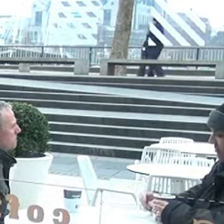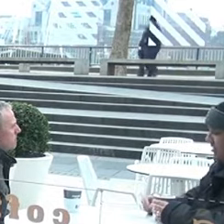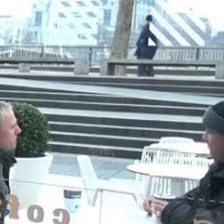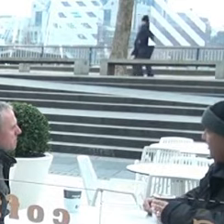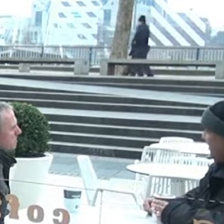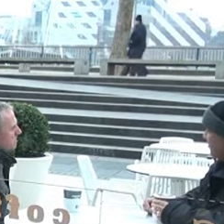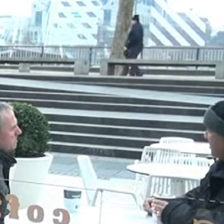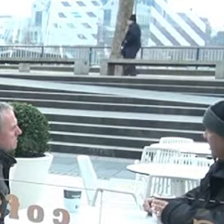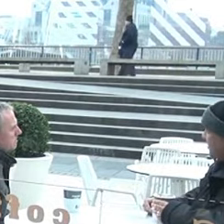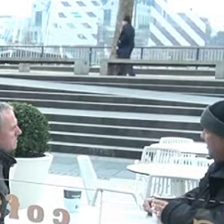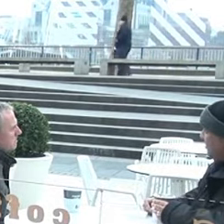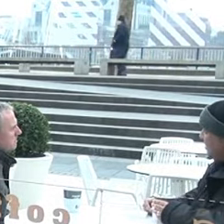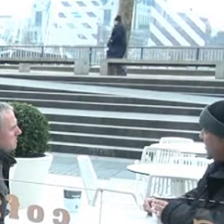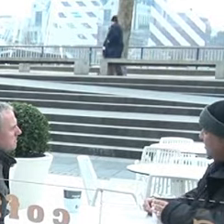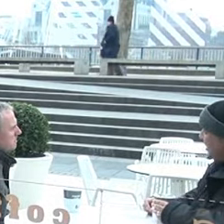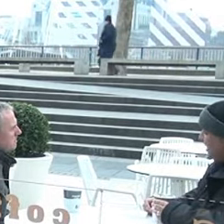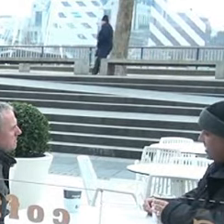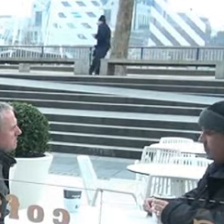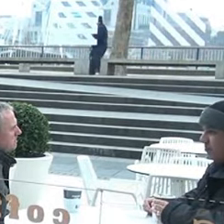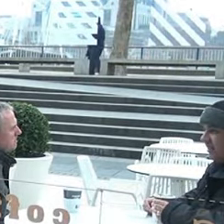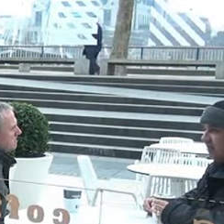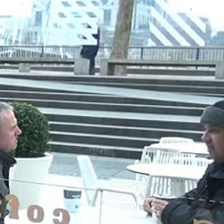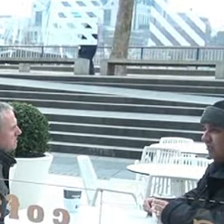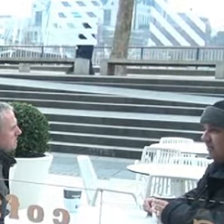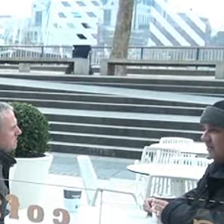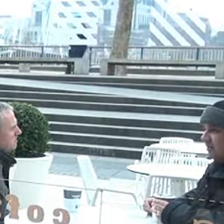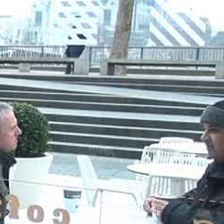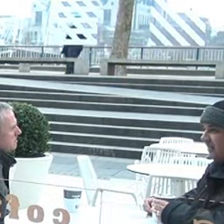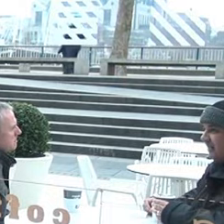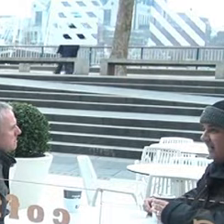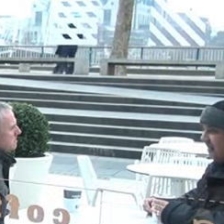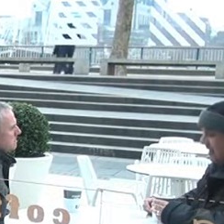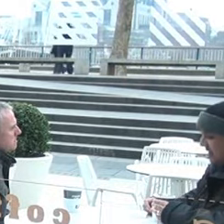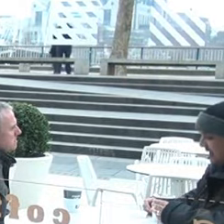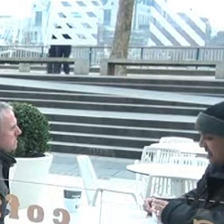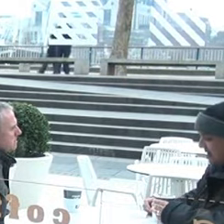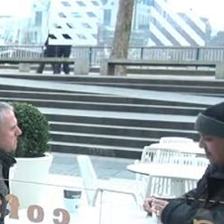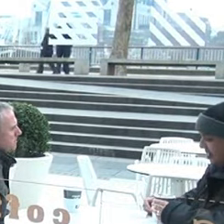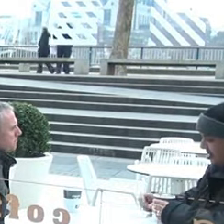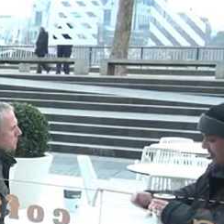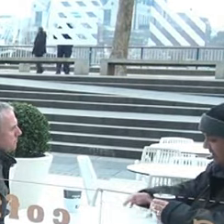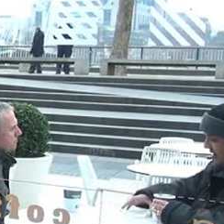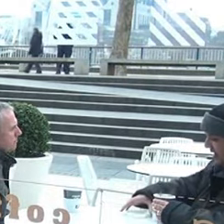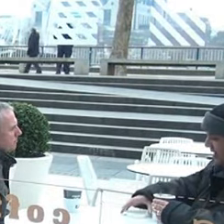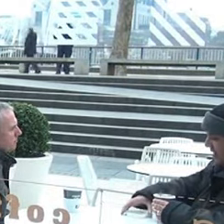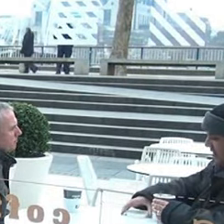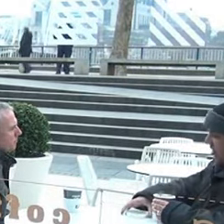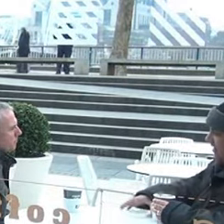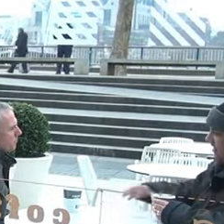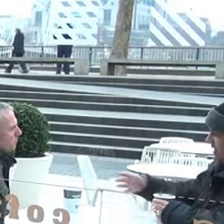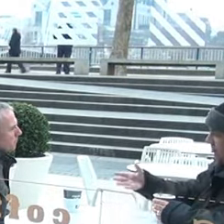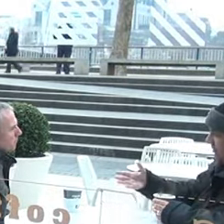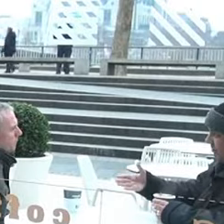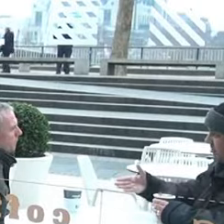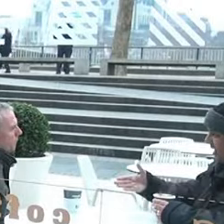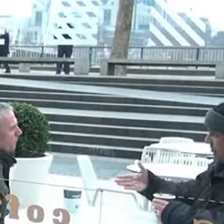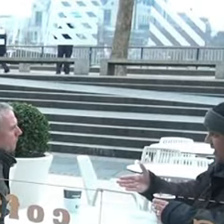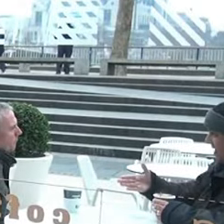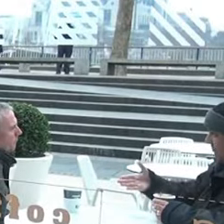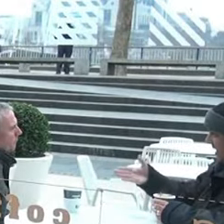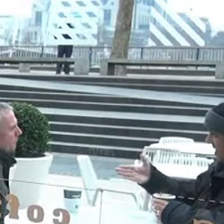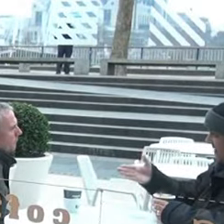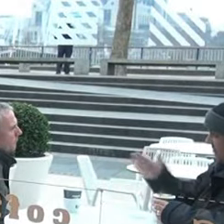você sabe. O verdadeiro segredo para esse teu sucesso todo é muito preparo. Mais uma vez eu falo em cursos, livros,